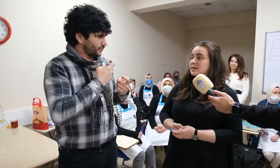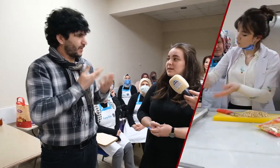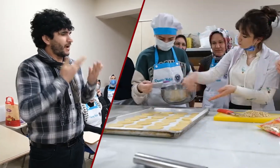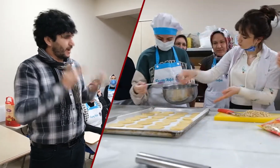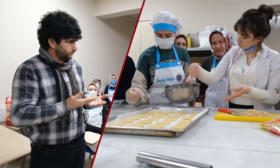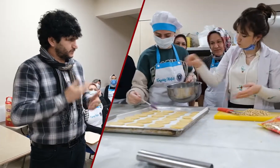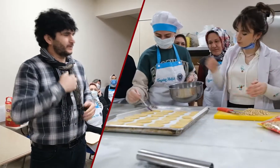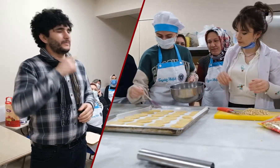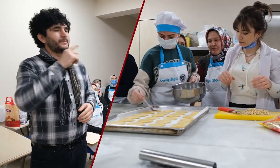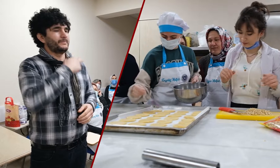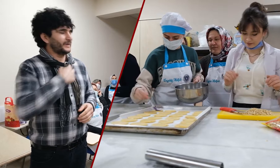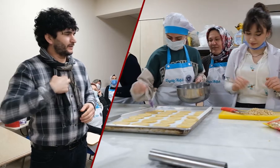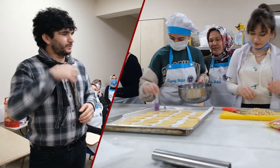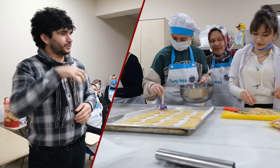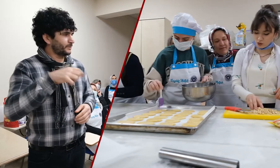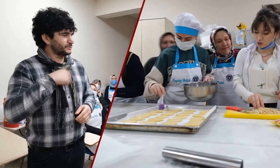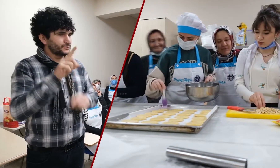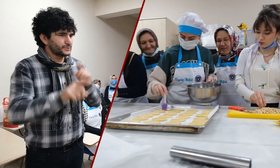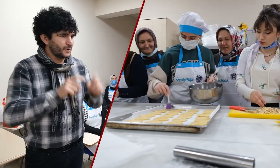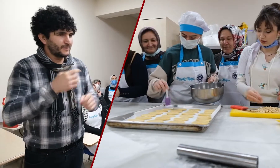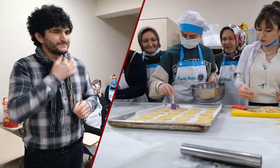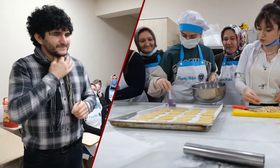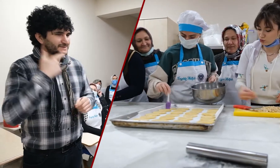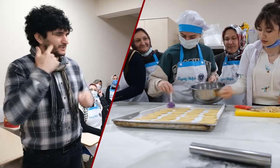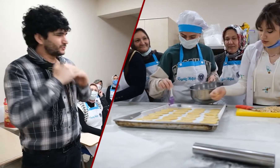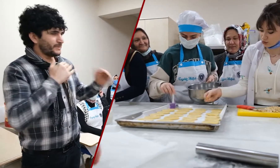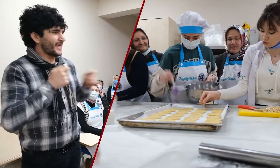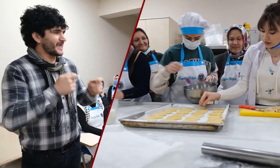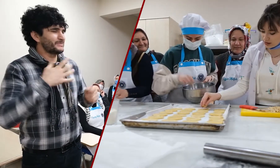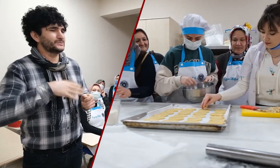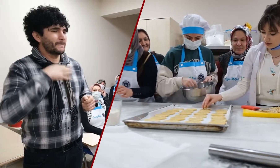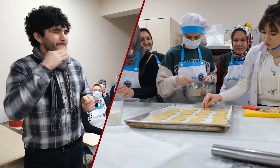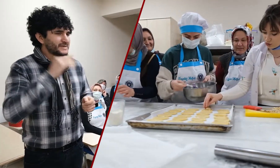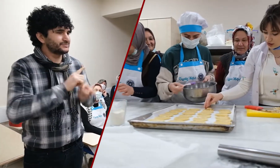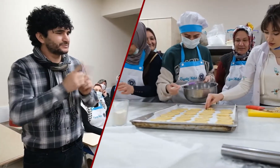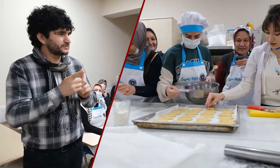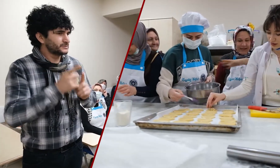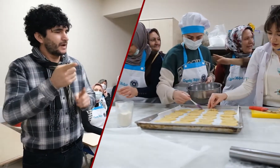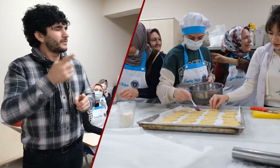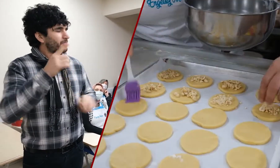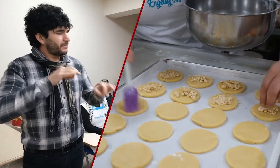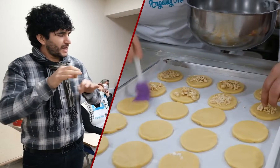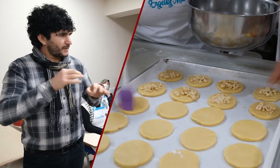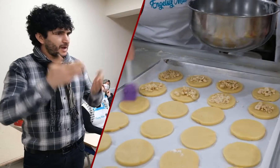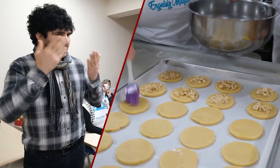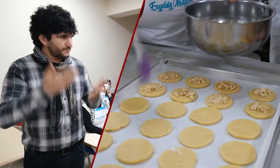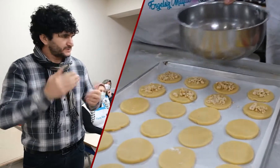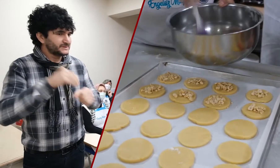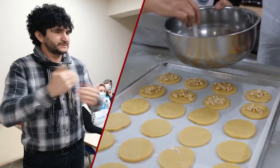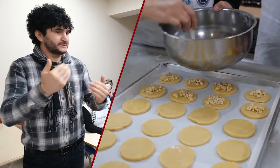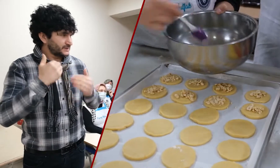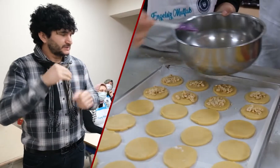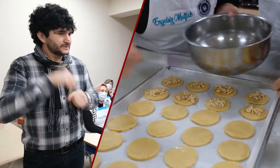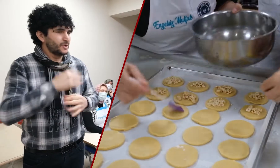döneminde. Hani bana teklifler geldi, işte şunu yapabiliriz, bunu yapabiliriz diye. Belediyeyle biz görüştük. İşitme engelli bayanlarımıza bir